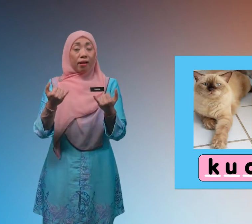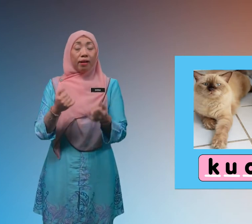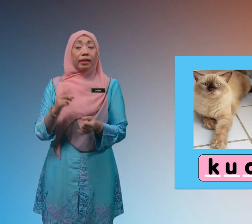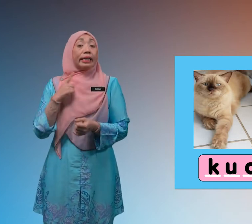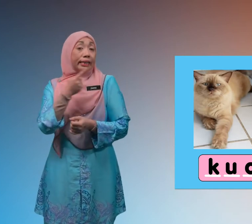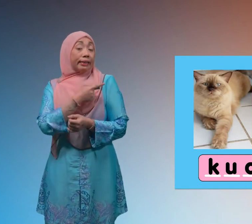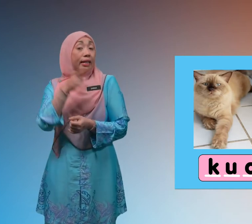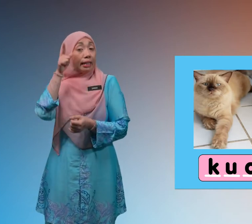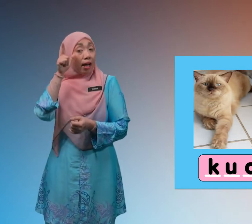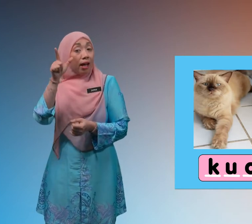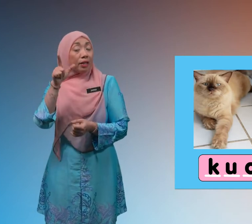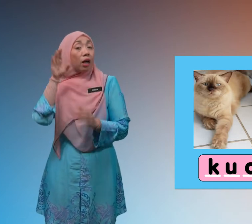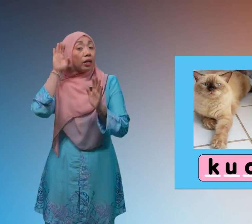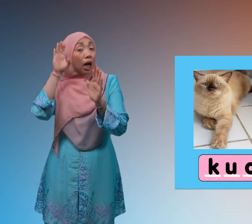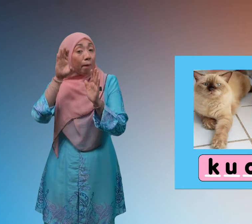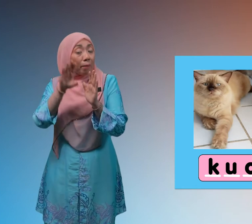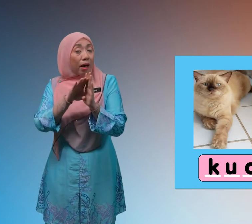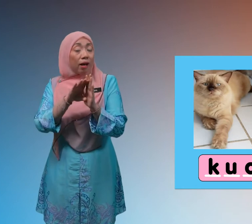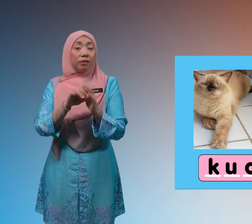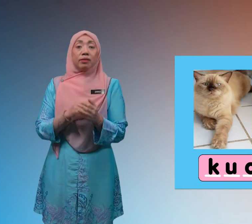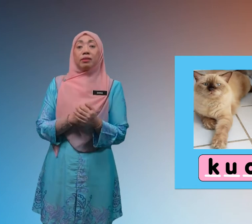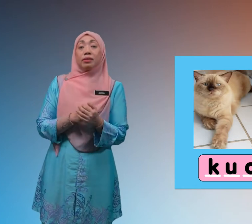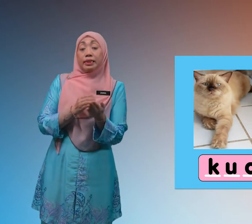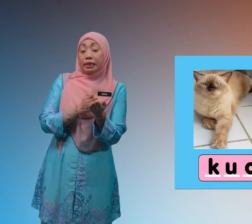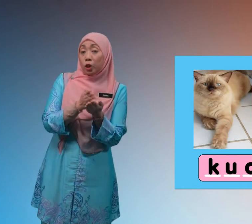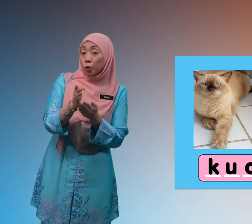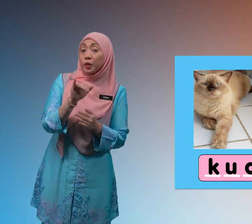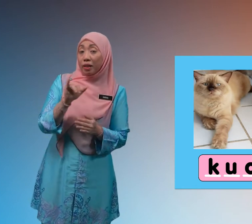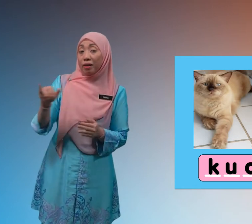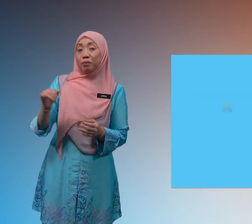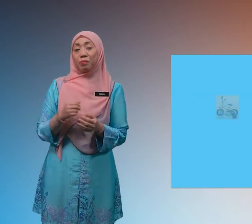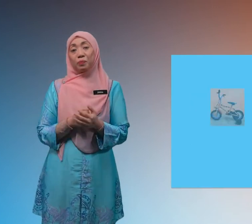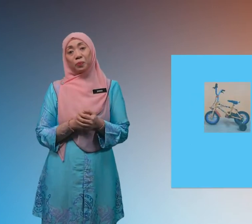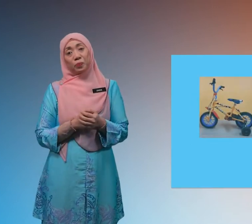Sekarang kita lihat gambar seterusnya.